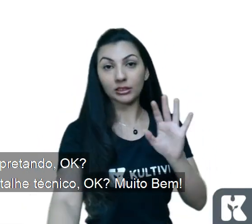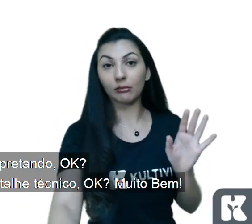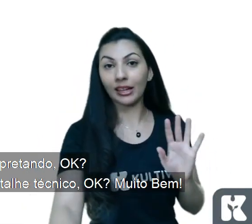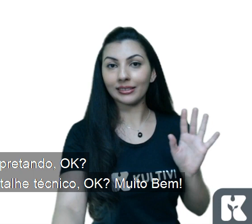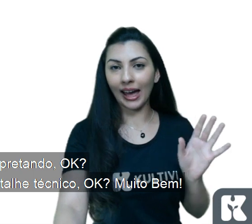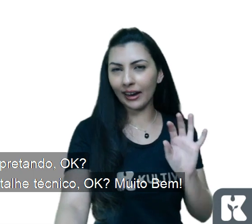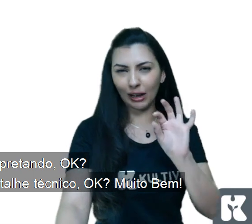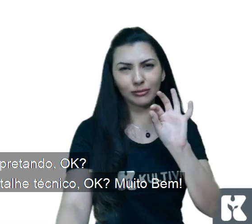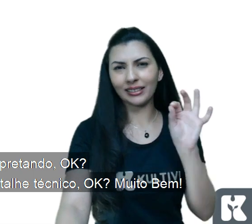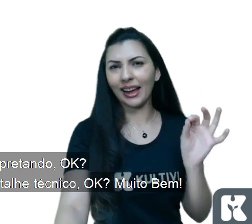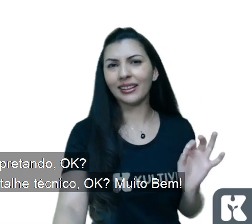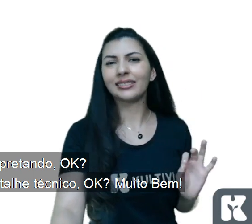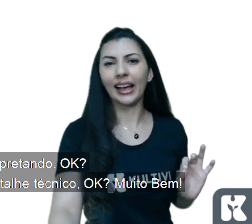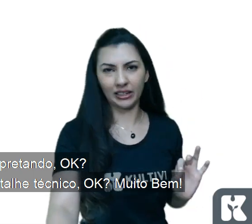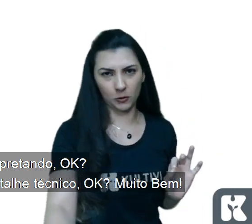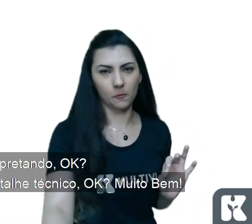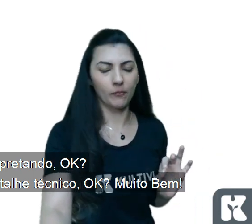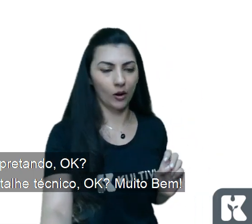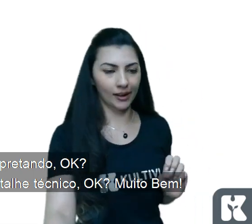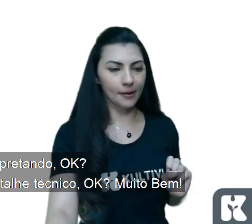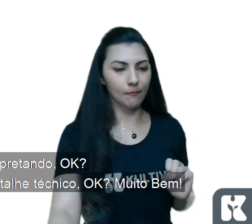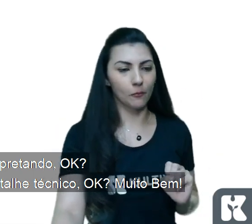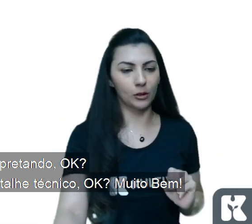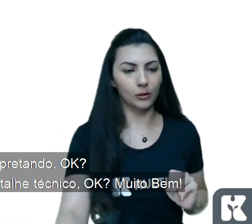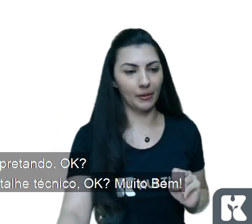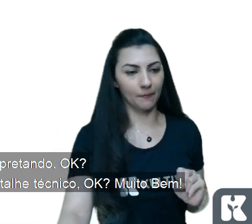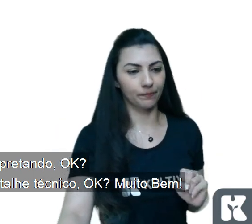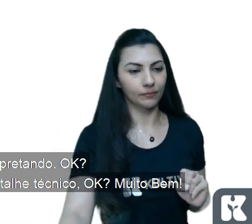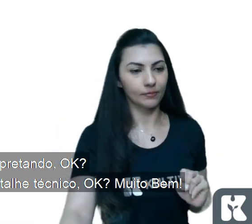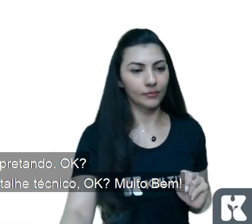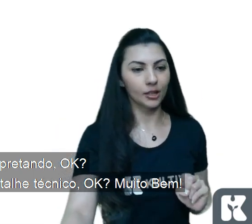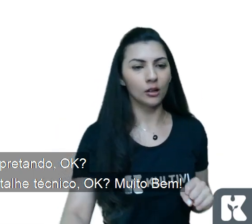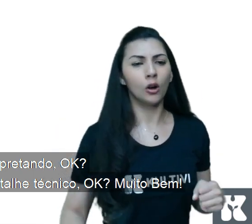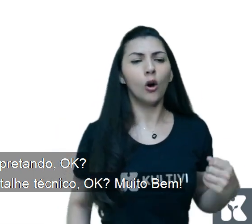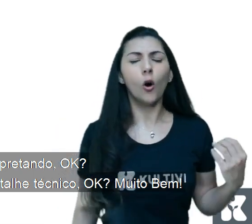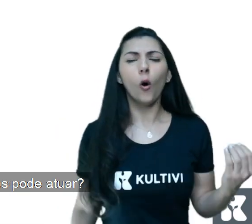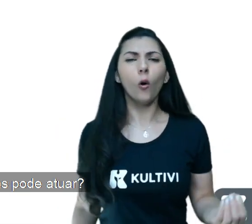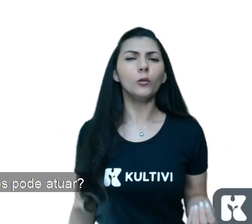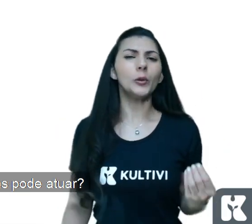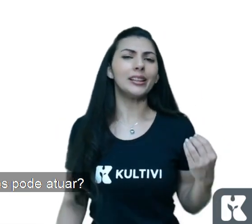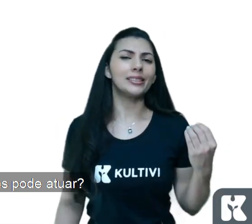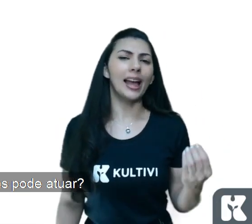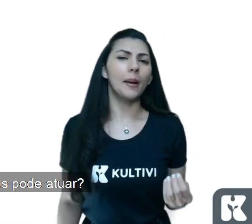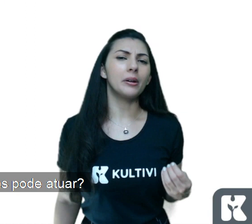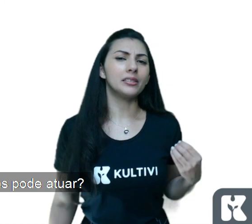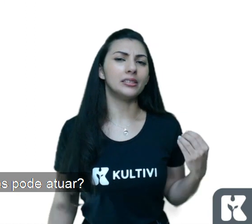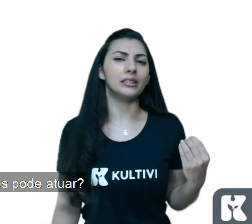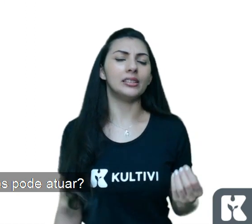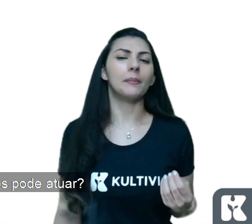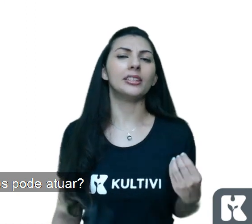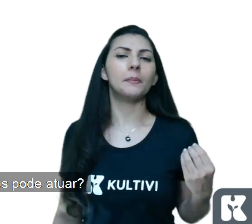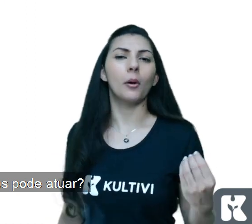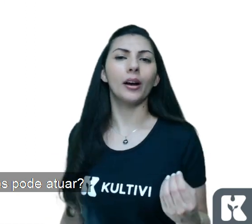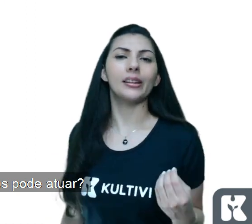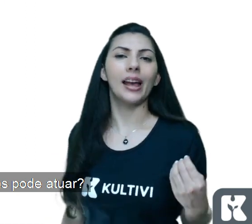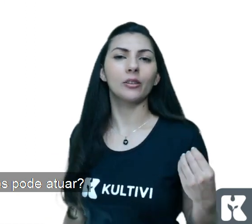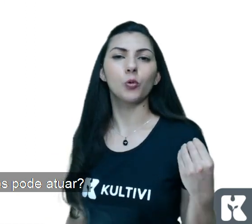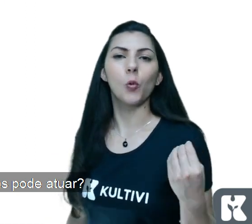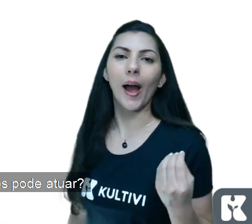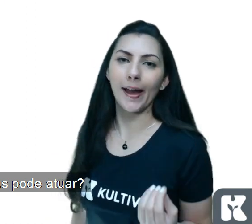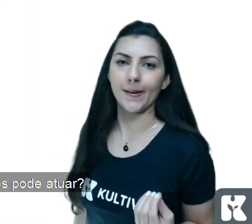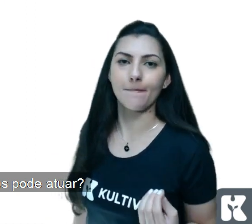bem, então é um detalhe técnico, ok? Muito bem. Onde o intérprete de Libras